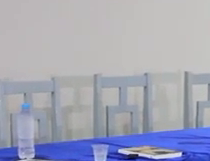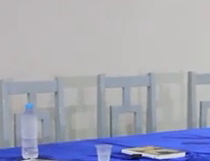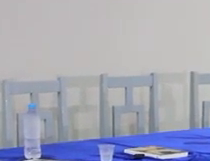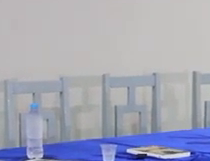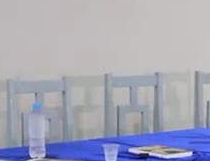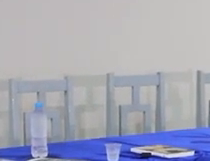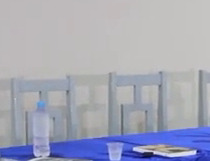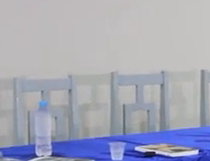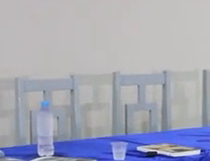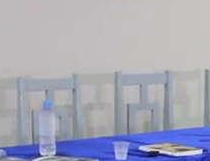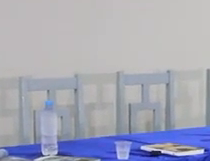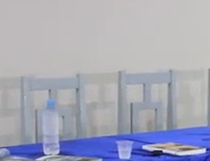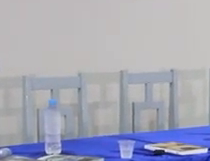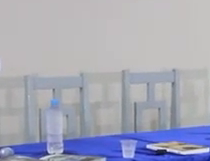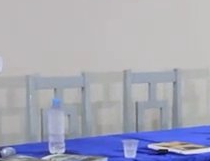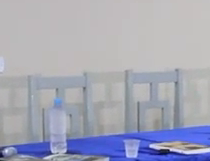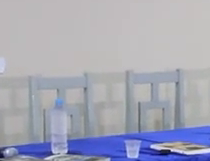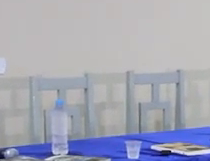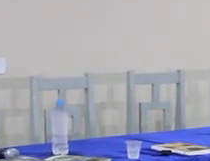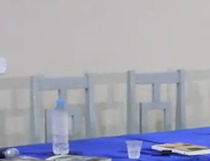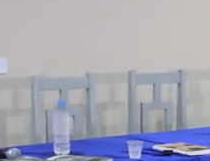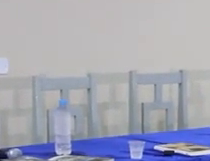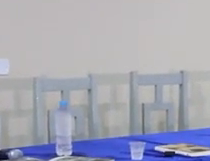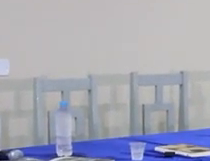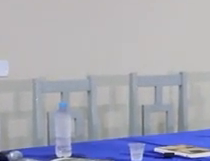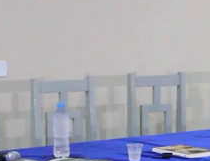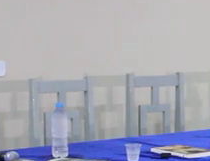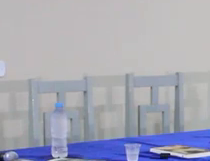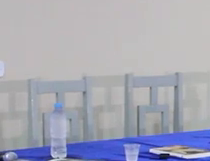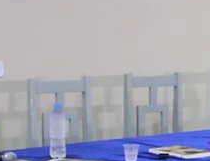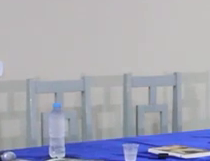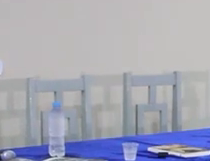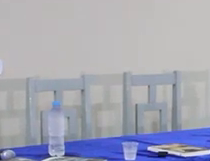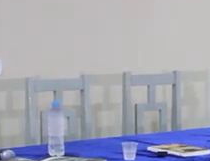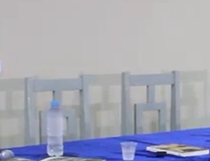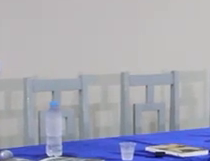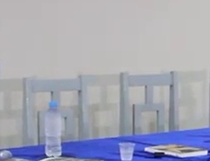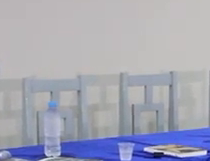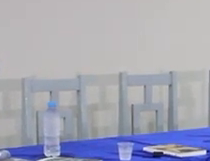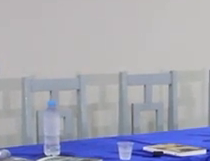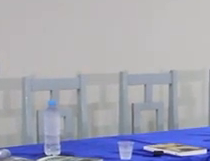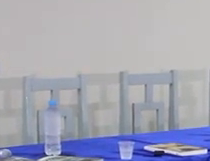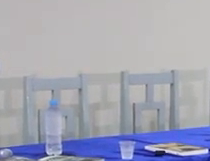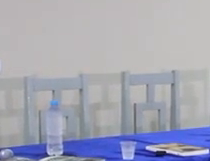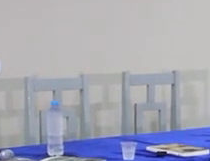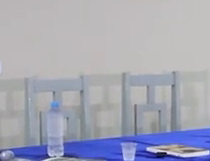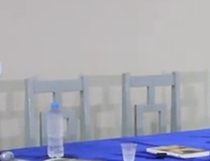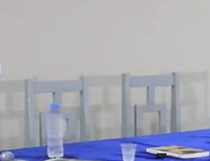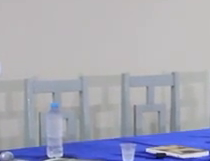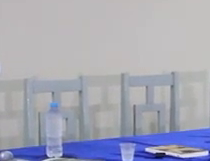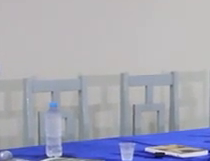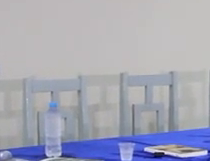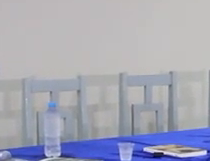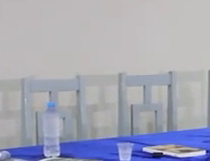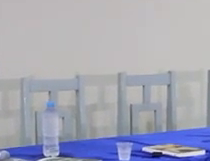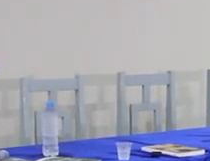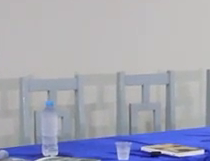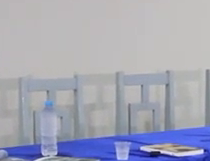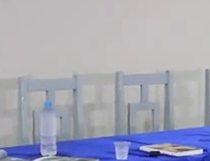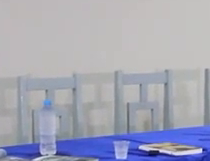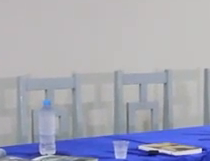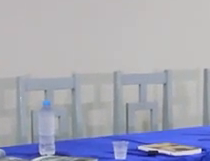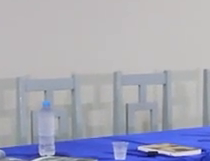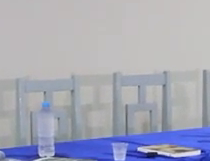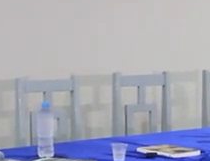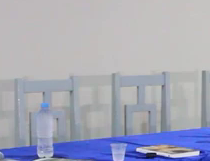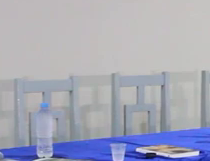Paranaguá. E aquela casa, não sei se é casa velha, antiga dos Veiga, na frente do Danúbio.